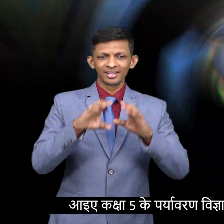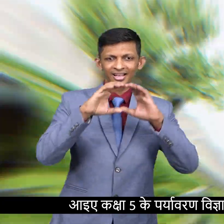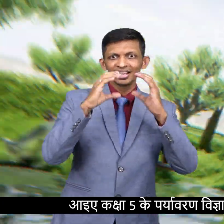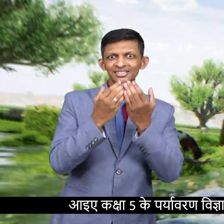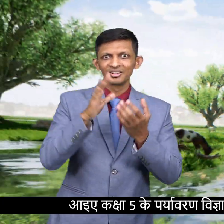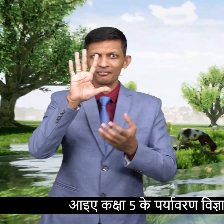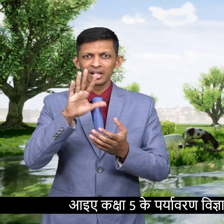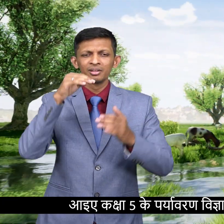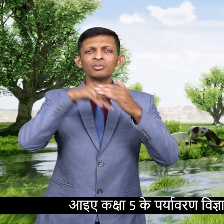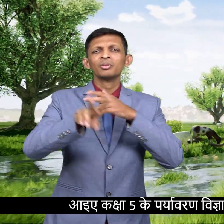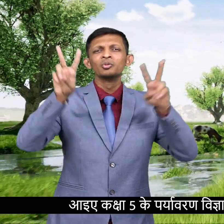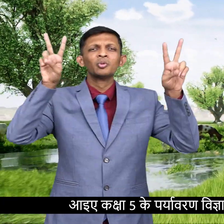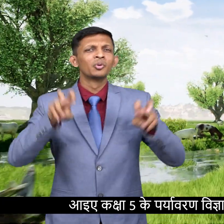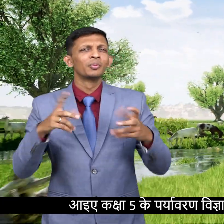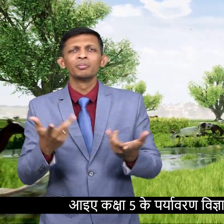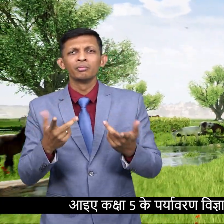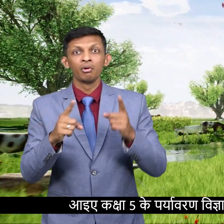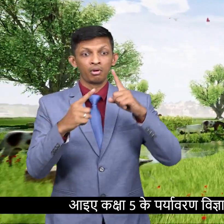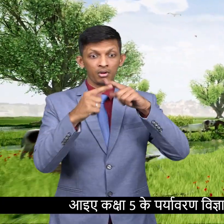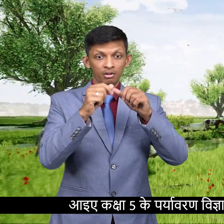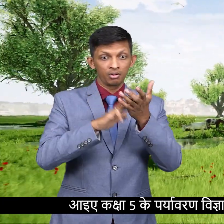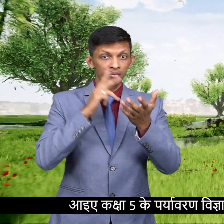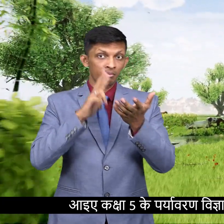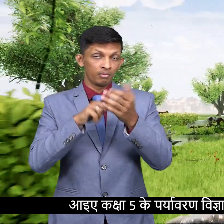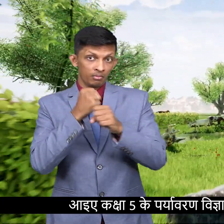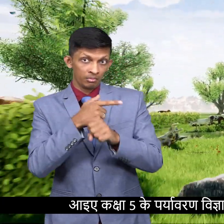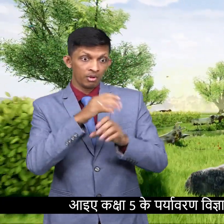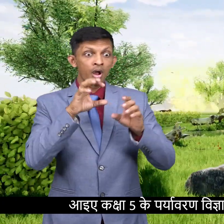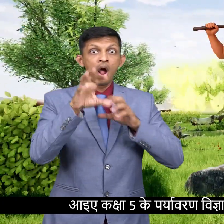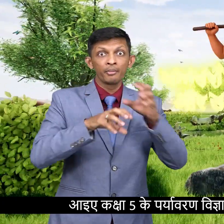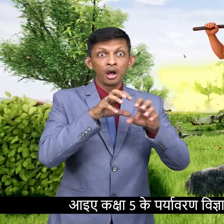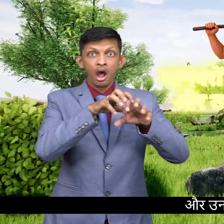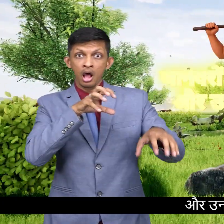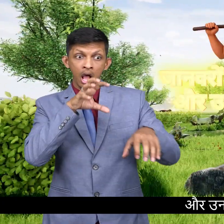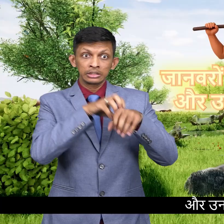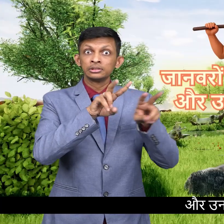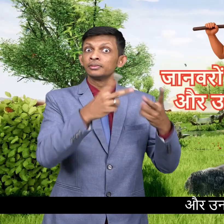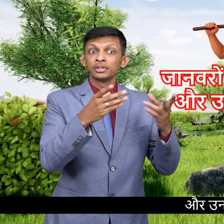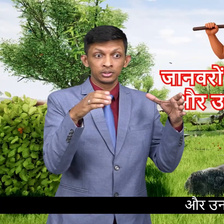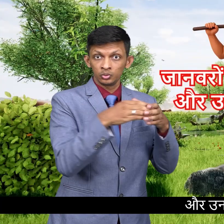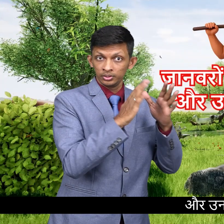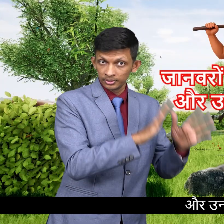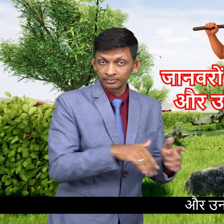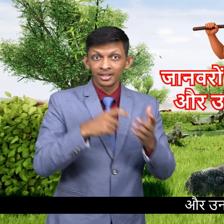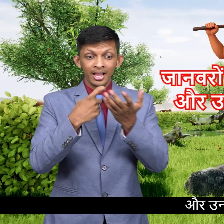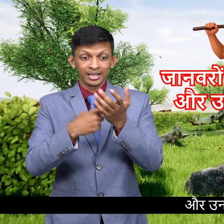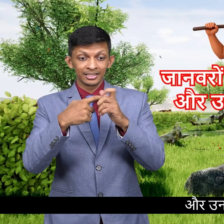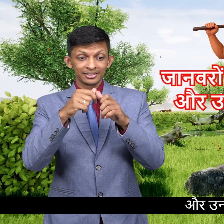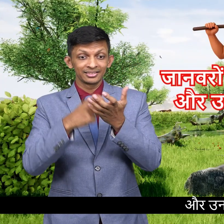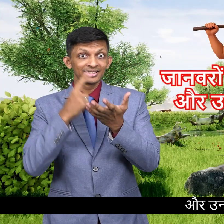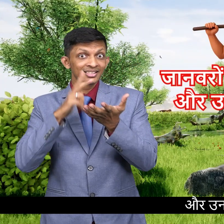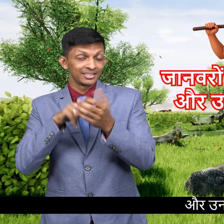आइए कक्षा 5 के पर्यावरण विज्ञान के जानवर पाठ से जानवरों को पालतू बनाना और उनका पालन पोषण सीखें।